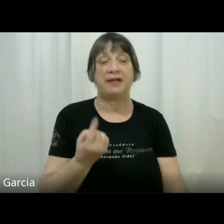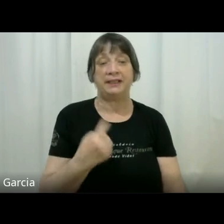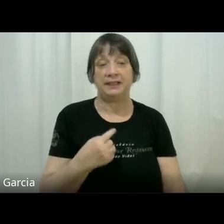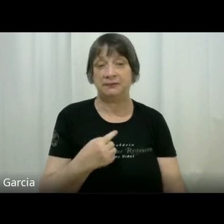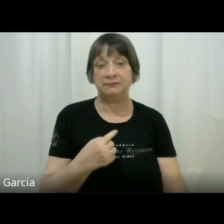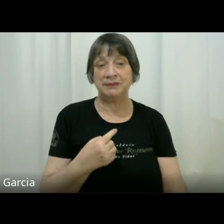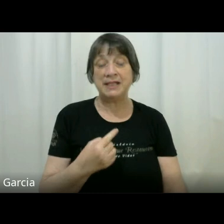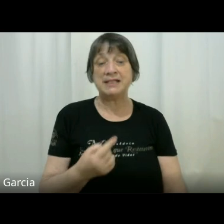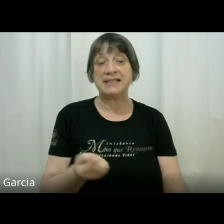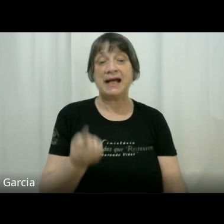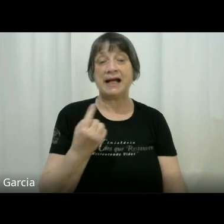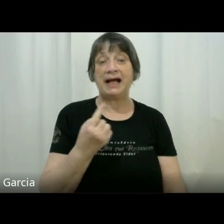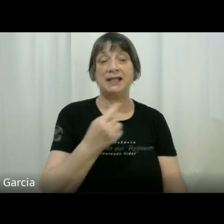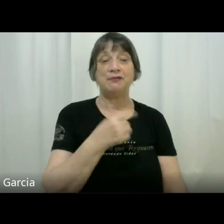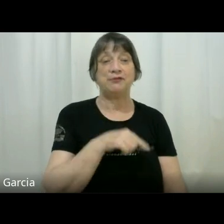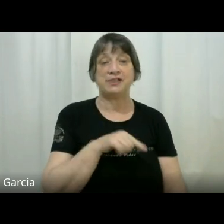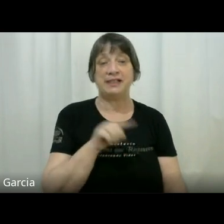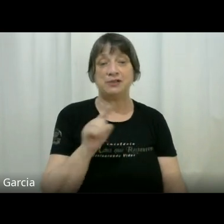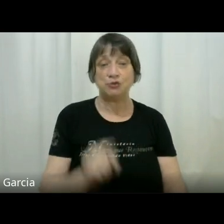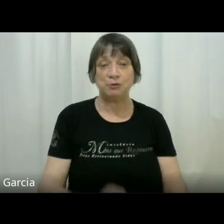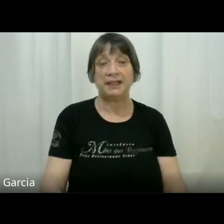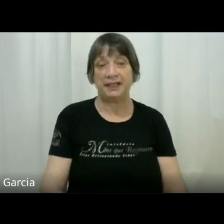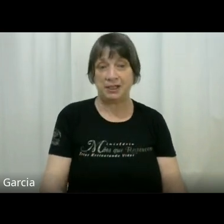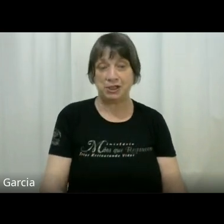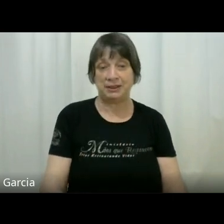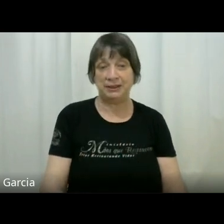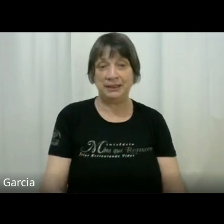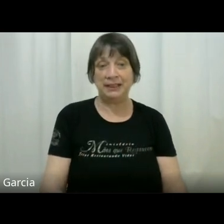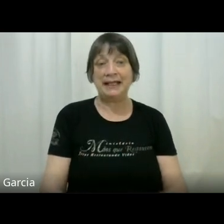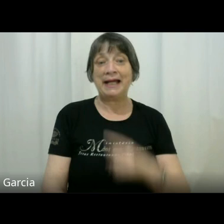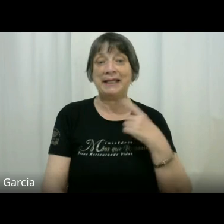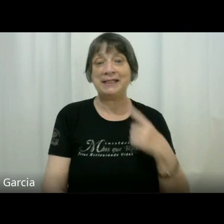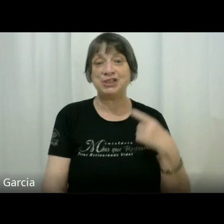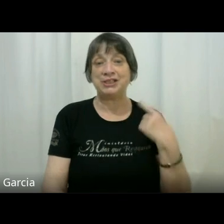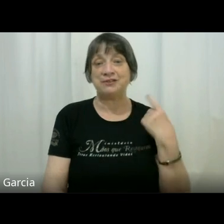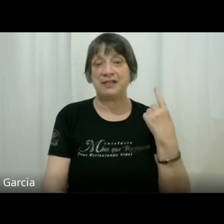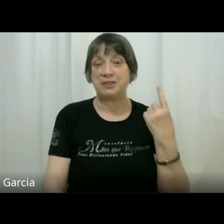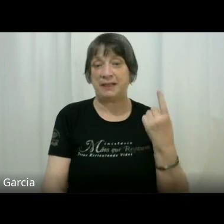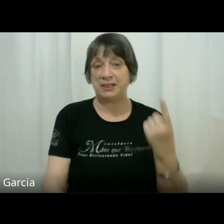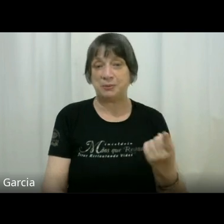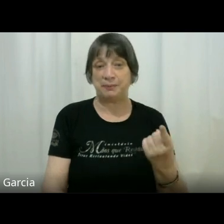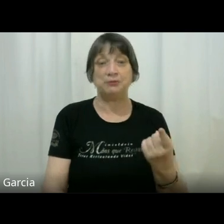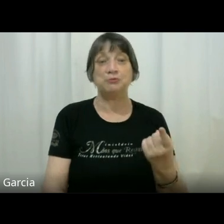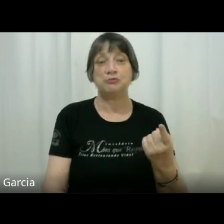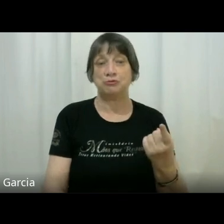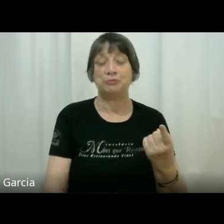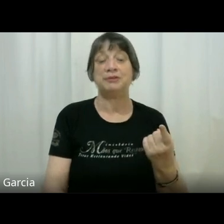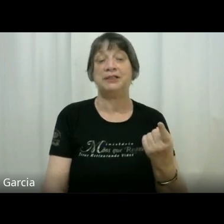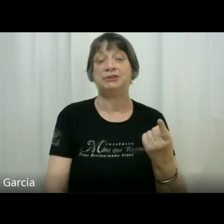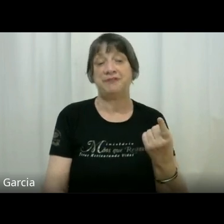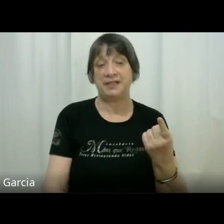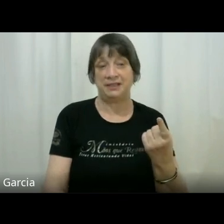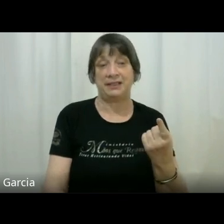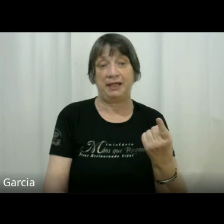vocês fariam se a Carla fosse na sua igreja, naquele dia tivesse participando um surdo